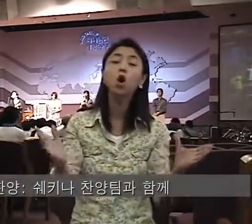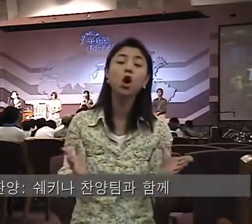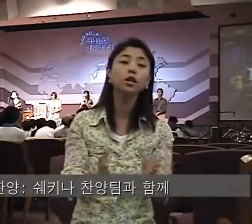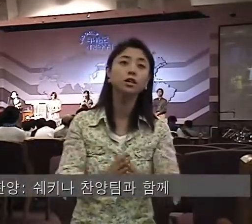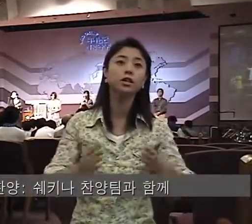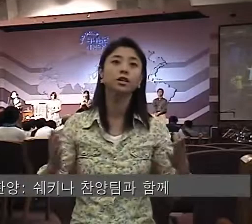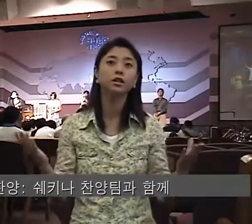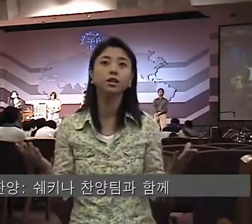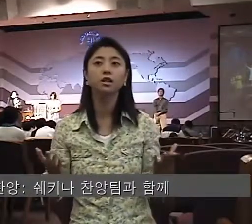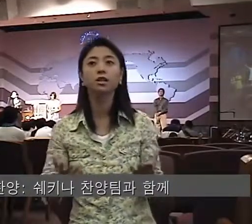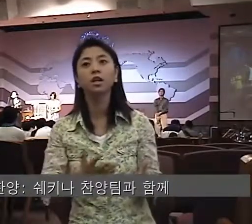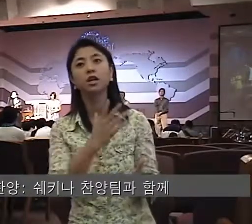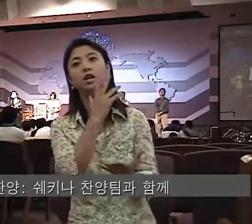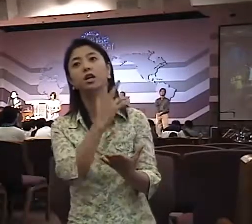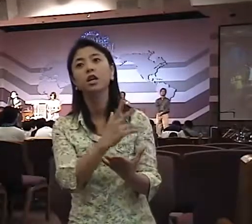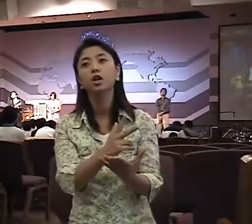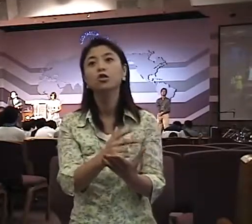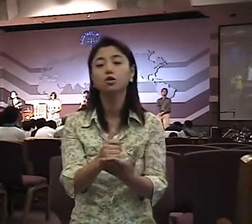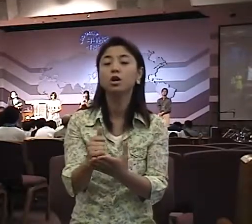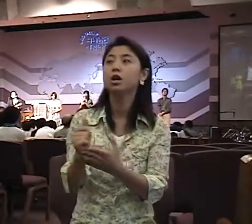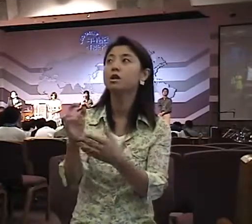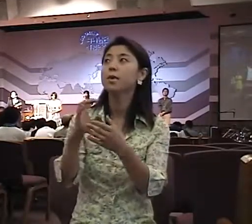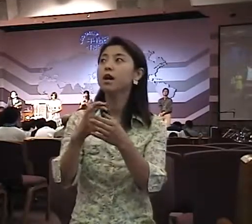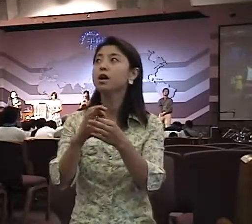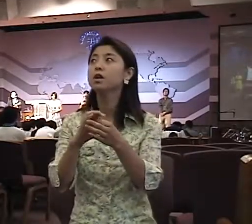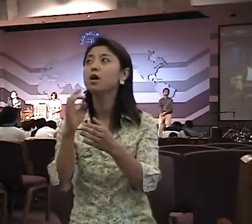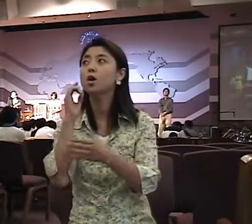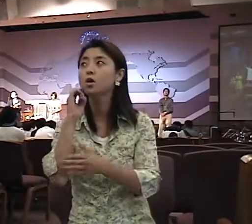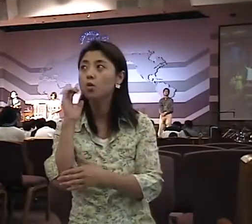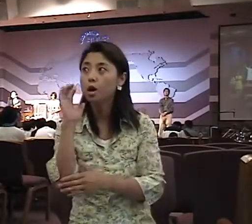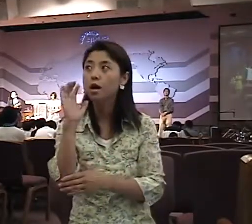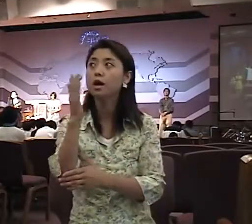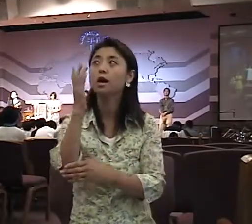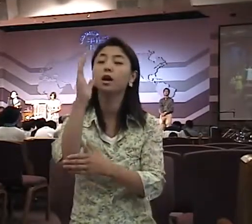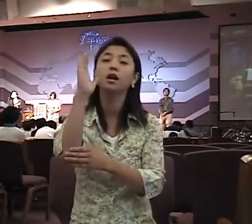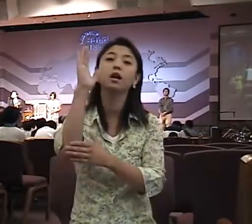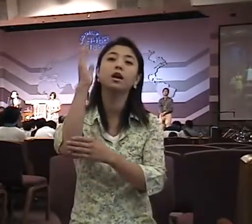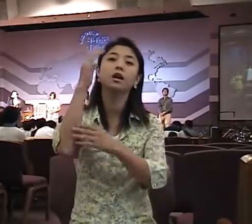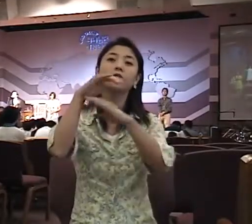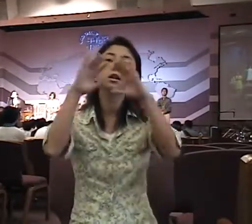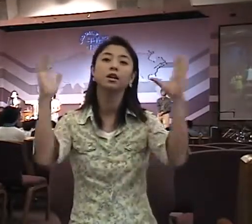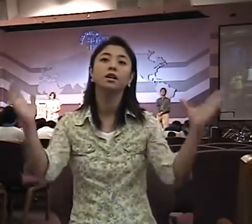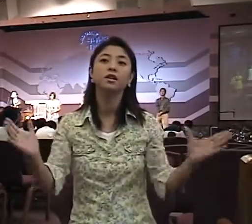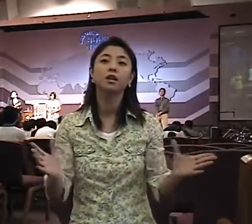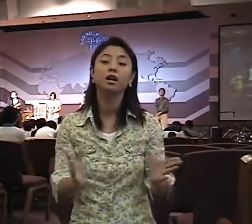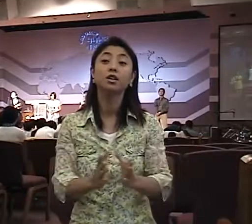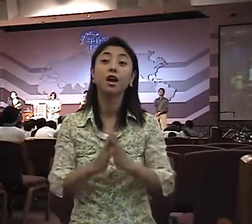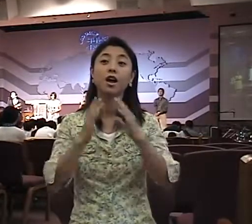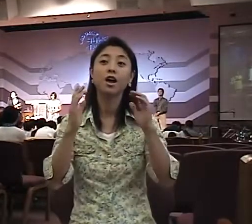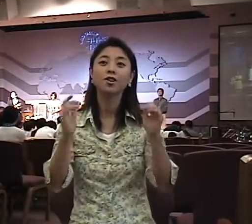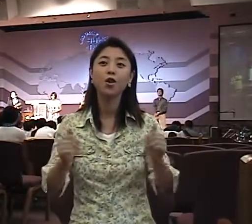행하신 모든 일 주님의 영광